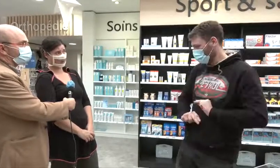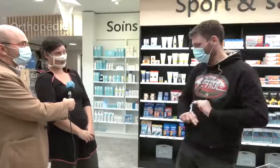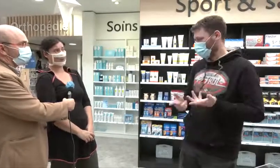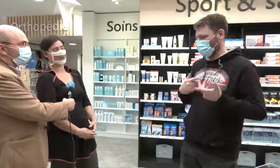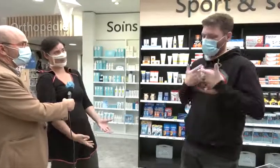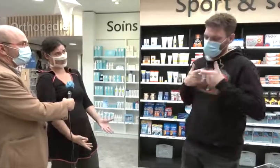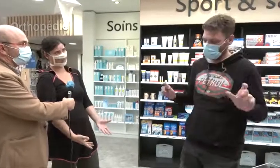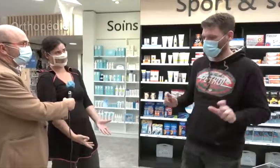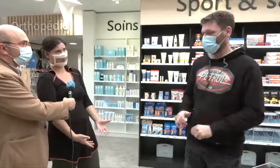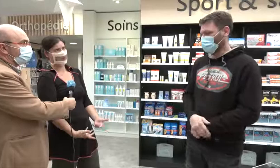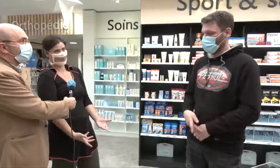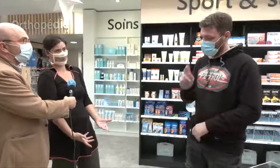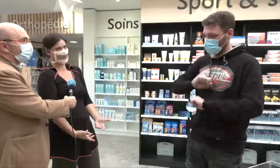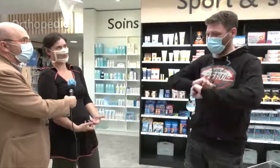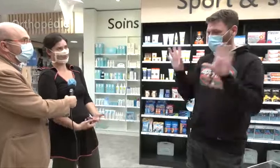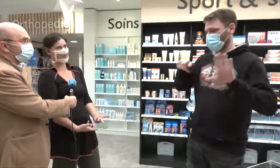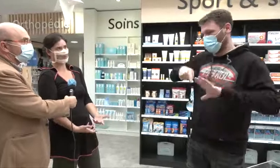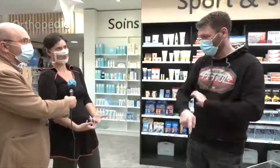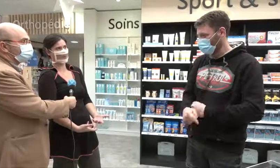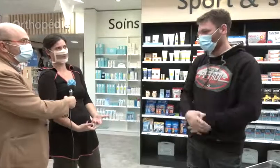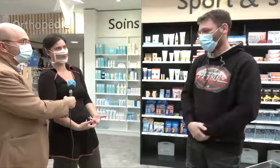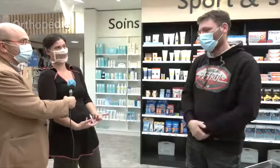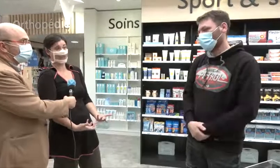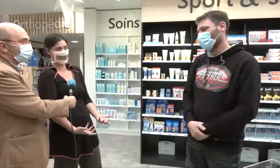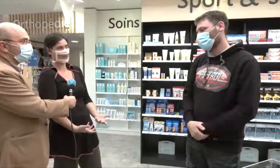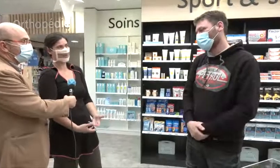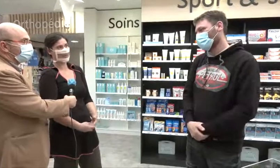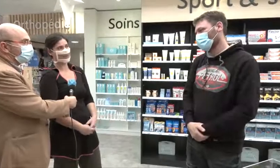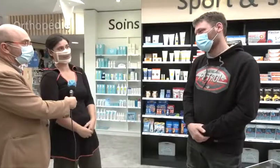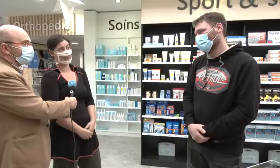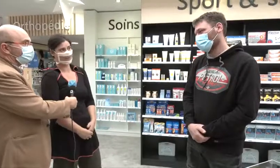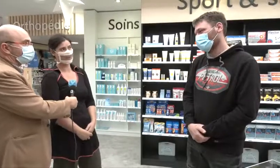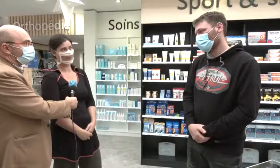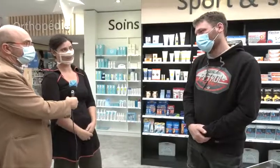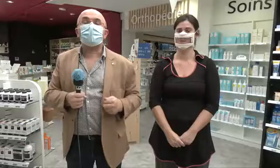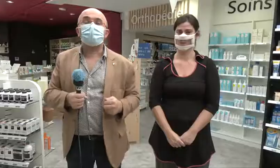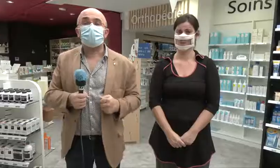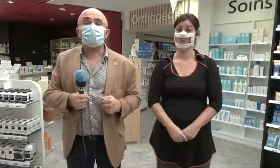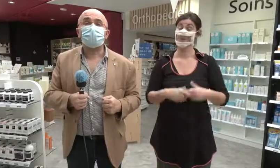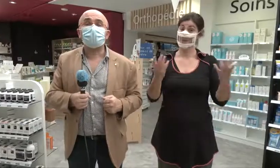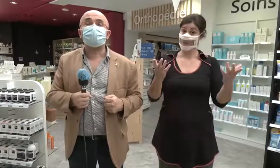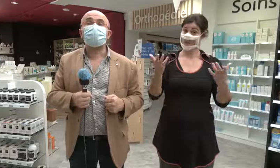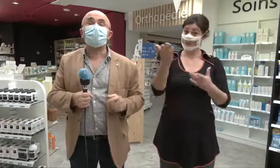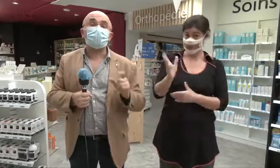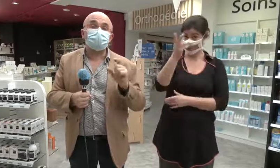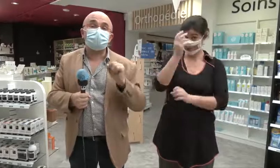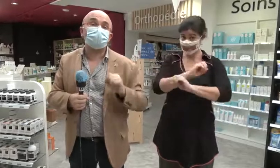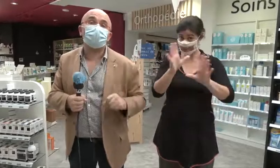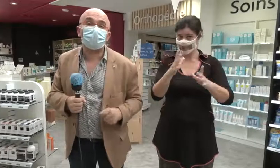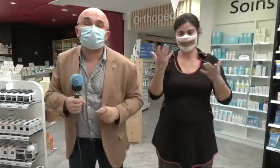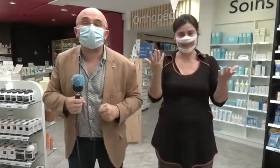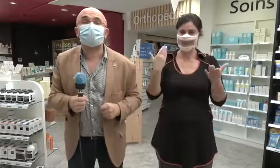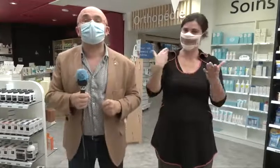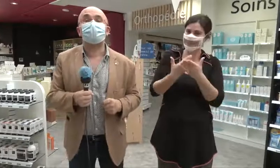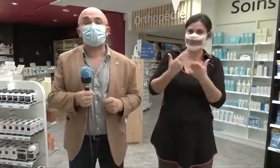pas tout compris. Alors si j'ai un interprète, je suis soulagée parce que pour moi, c'est une accessibilité qui est claire et qui est adaptée à moi. Voilà, vous l'aurez compris, il reste encore quelques petits